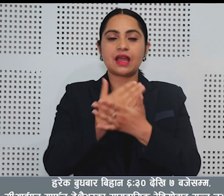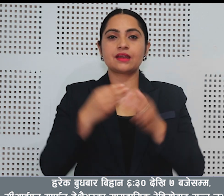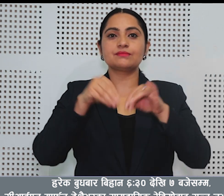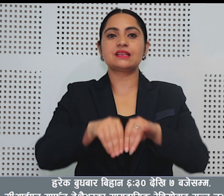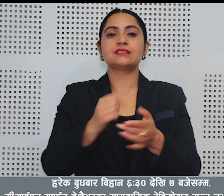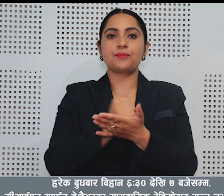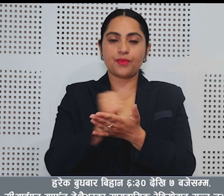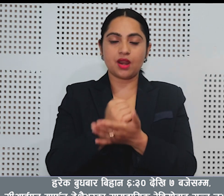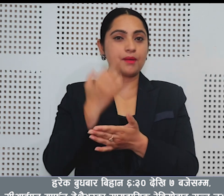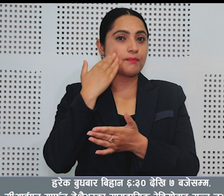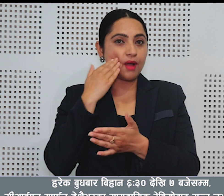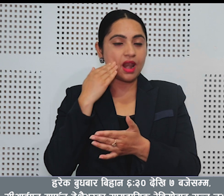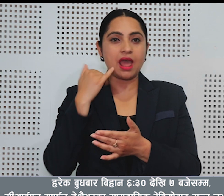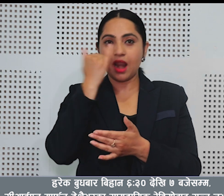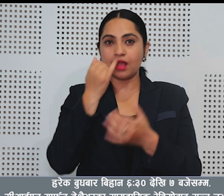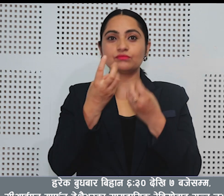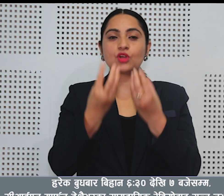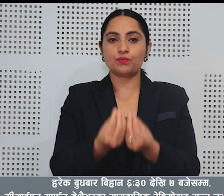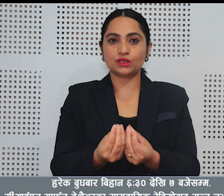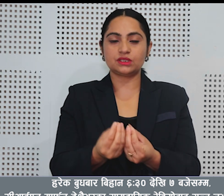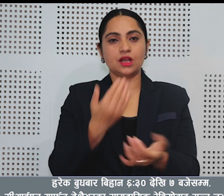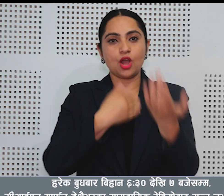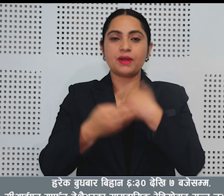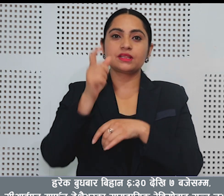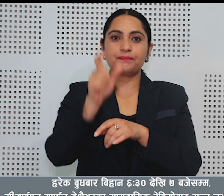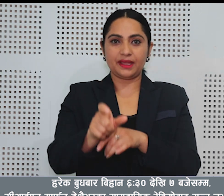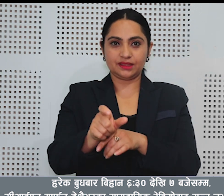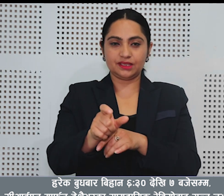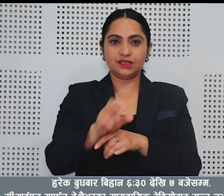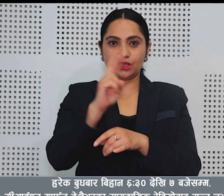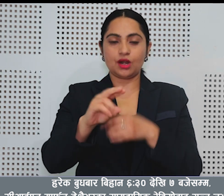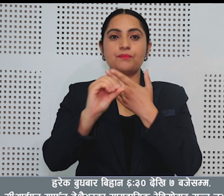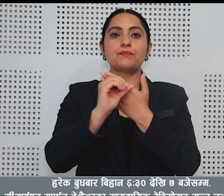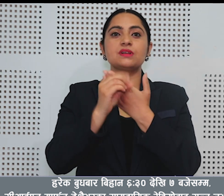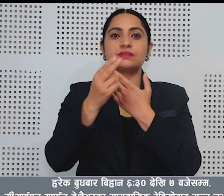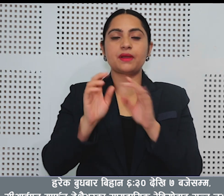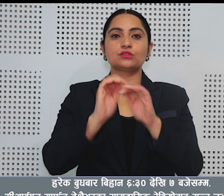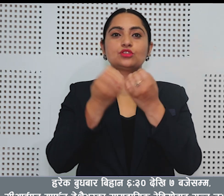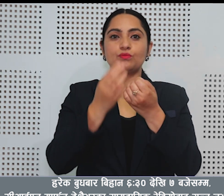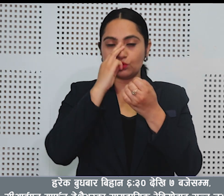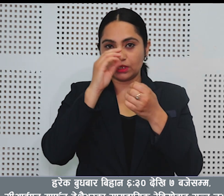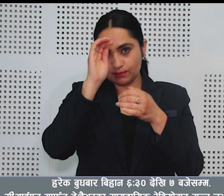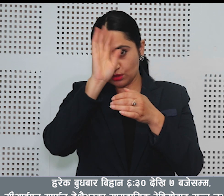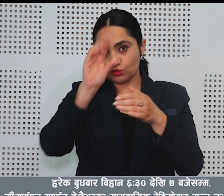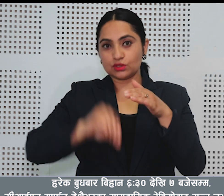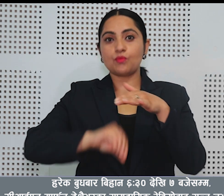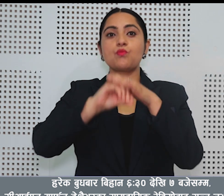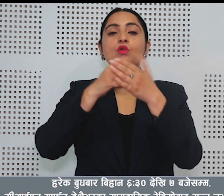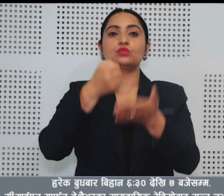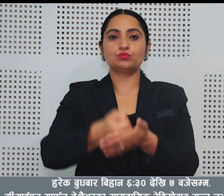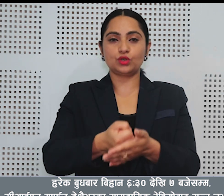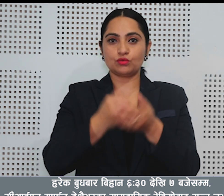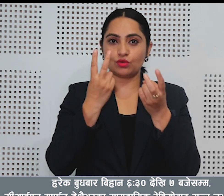कार्यक्रम साझा पहल महिला, लैंगिक अल्पसंख्यक, अपाङ्गता भएका व्यक्ति र सीमान्तकृत समुदायमा सूचनाको पहुँच